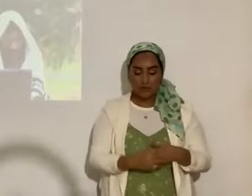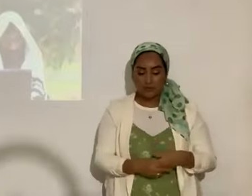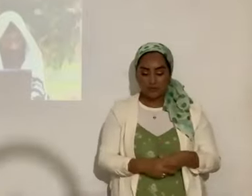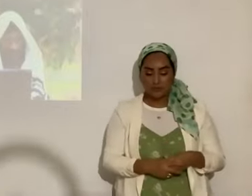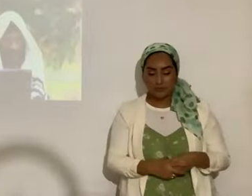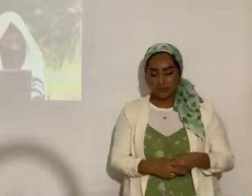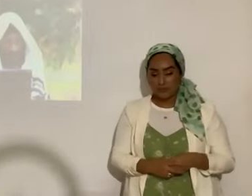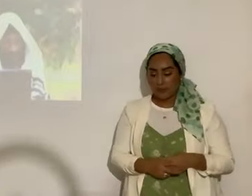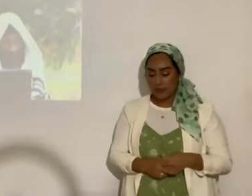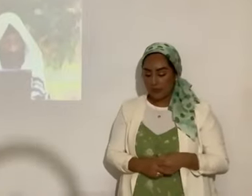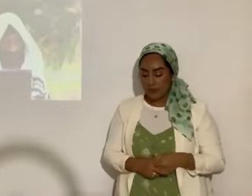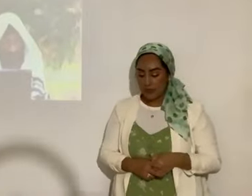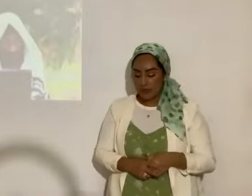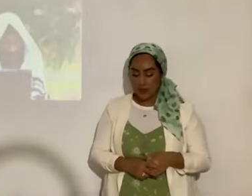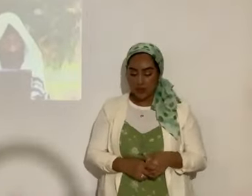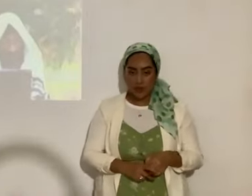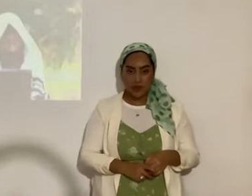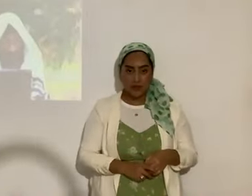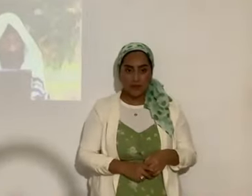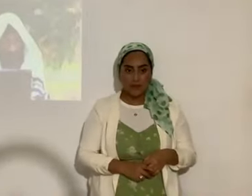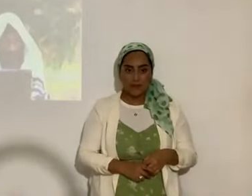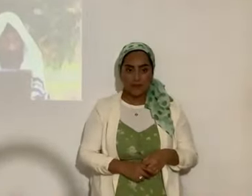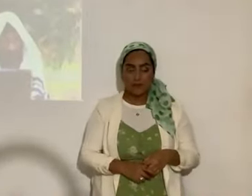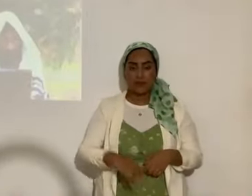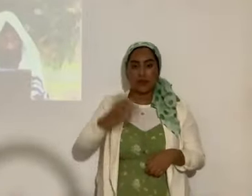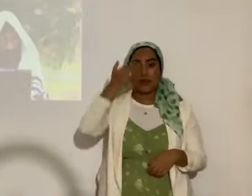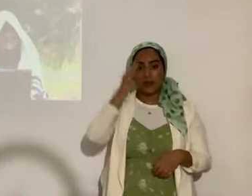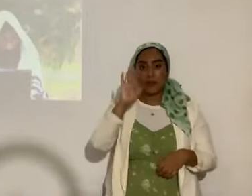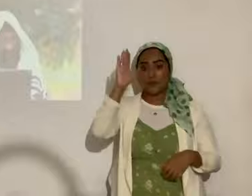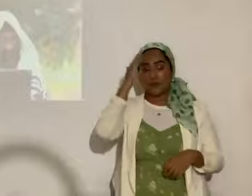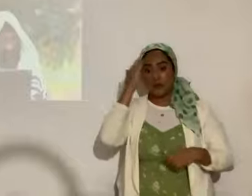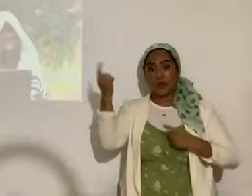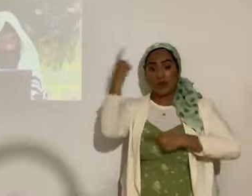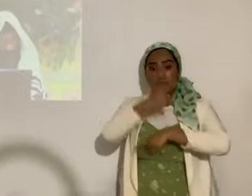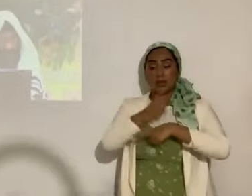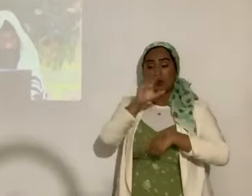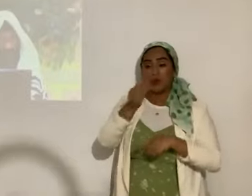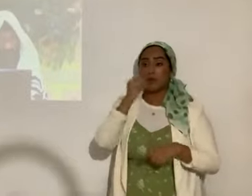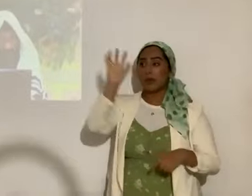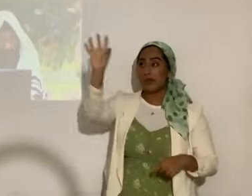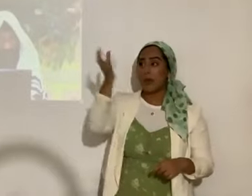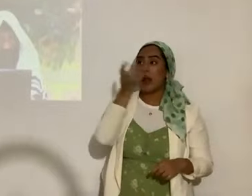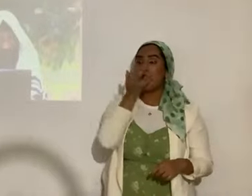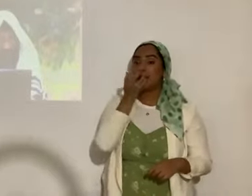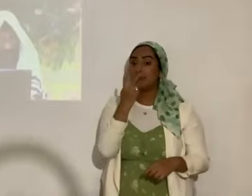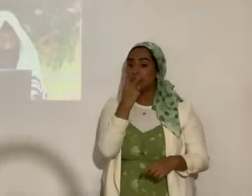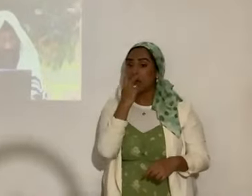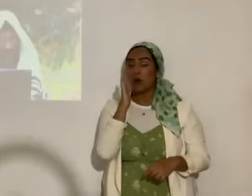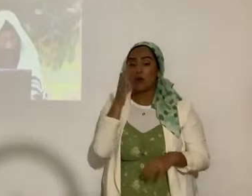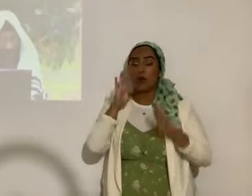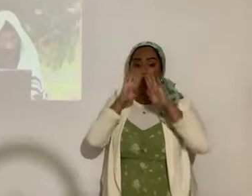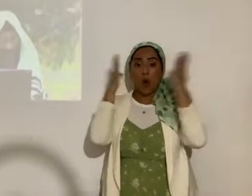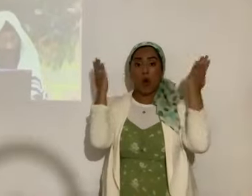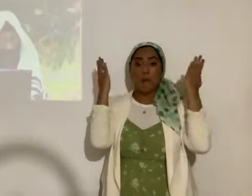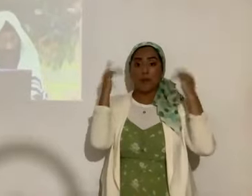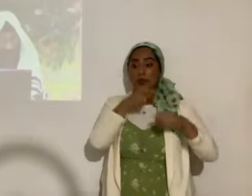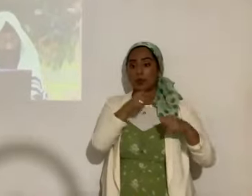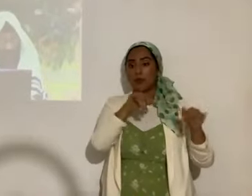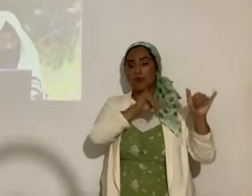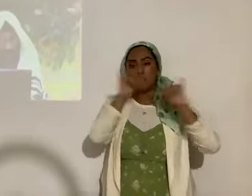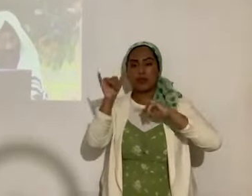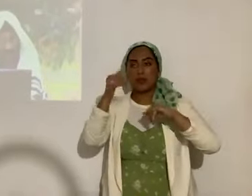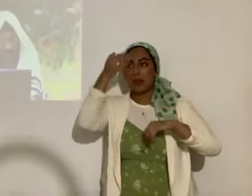leímos el cuatro dice si no sino que sabe Elohim que el día que comáis de él serán abierto Vu y